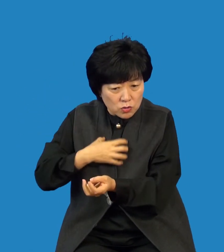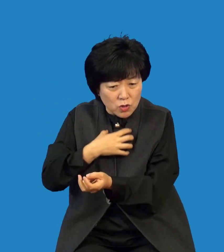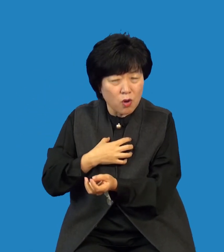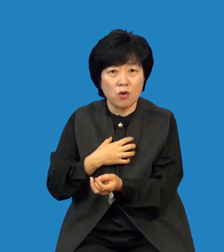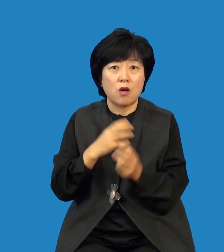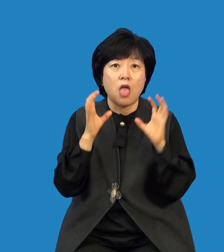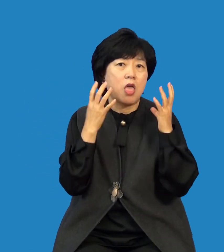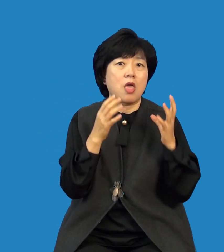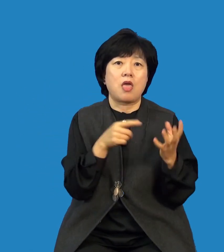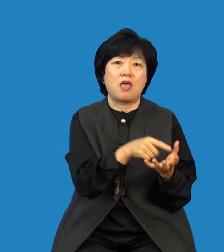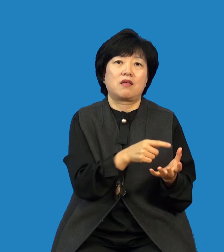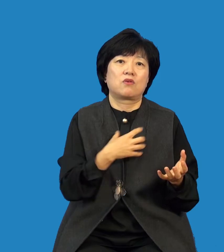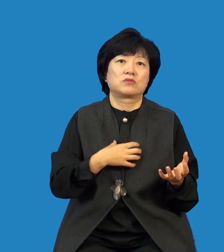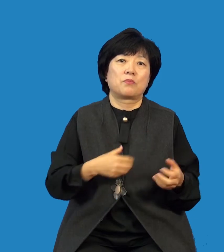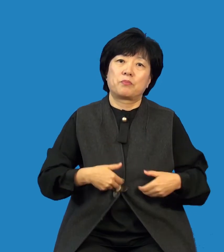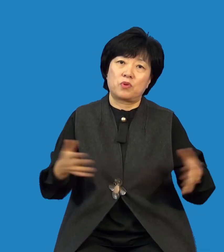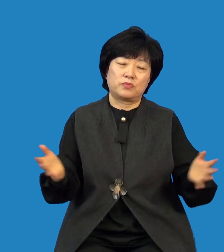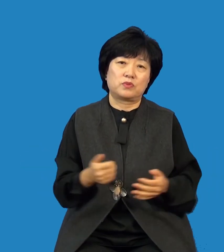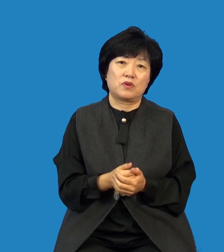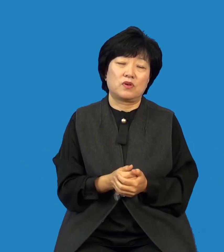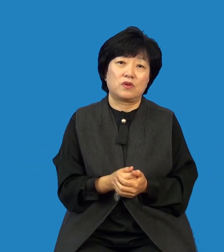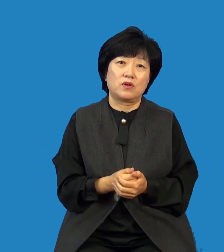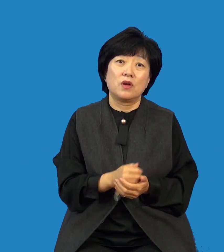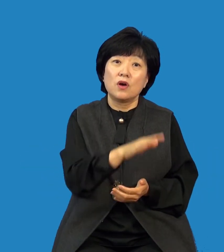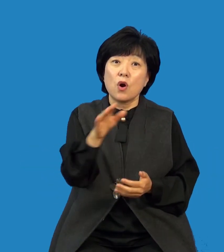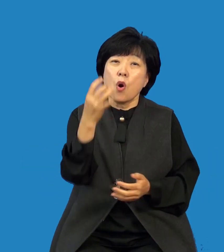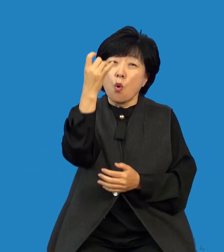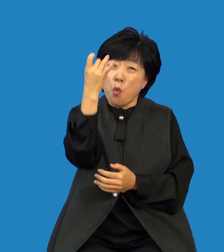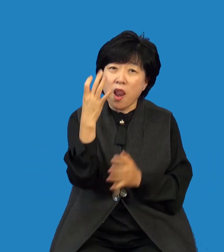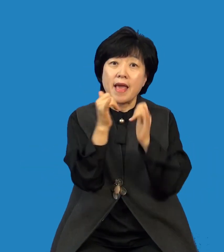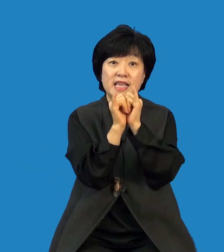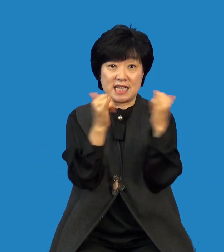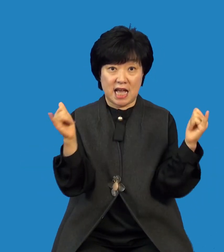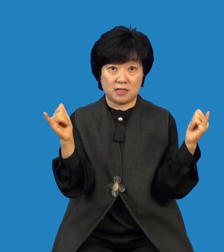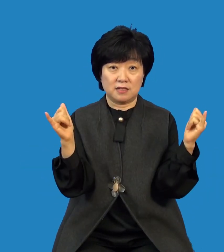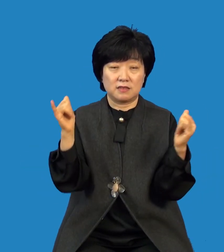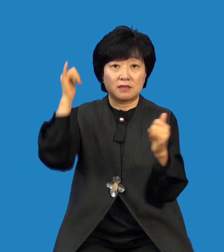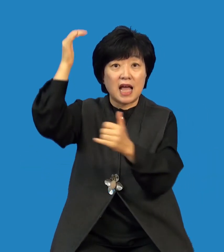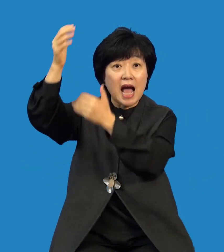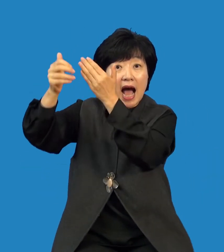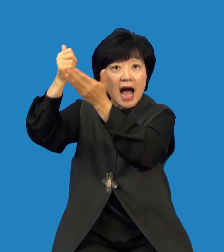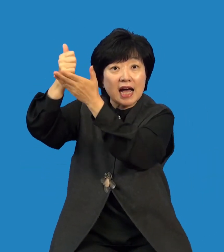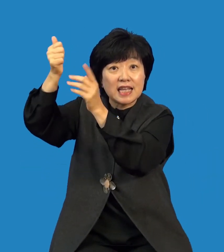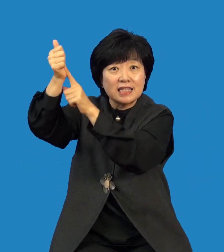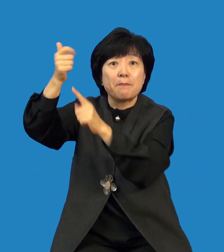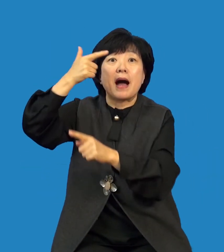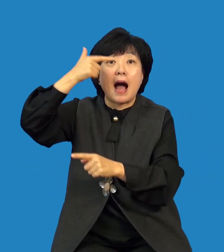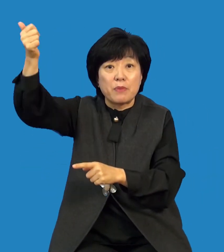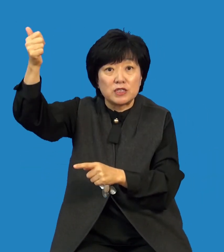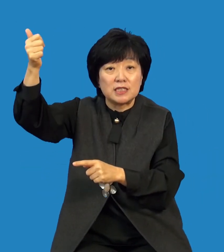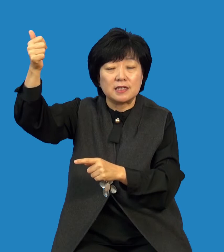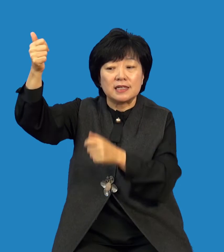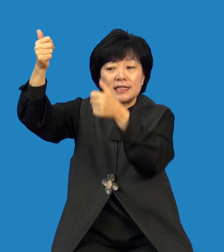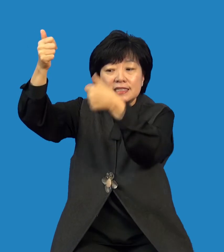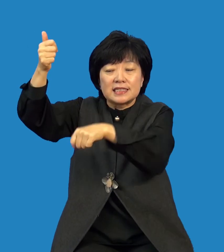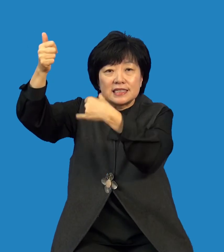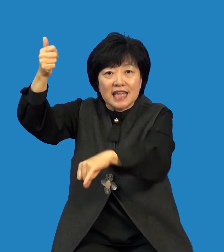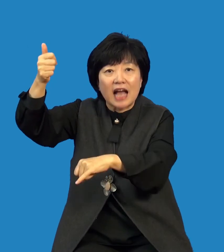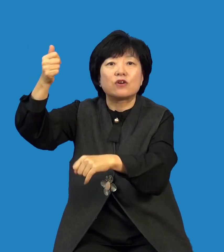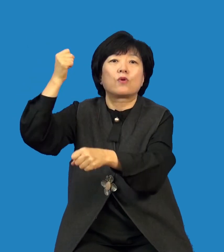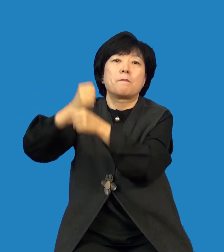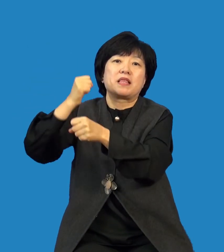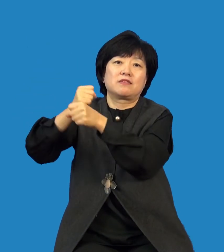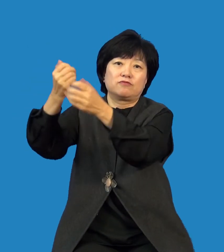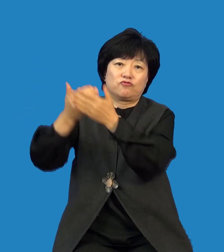하나님의 자녀로 지음받았어요. 하나님이 우리의 아빠시라는 거예요. 그래서 성경은 이렇게 얘기합니다. 마태복음에 보면 예수님께서 하신